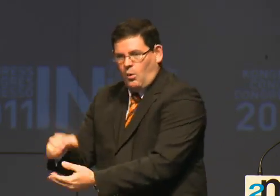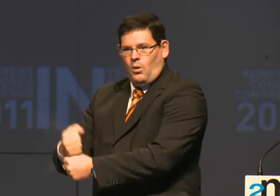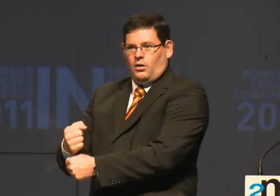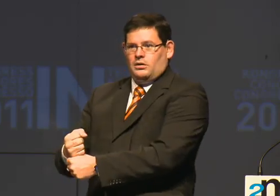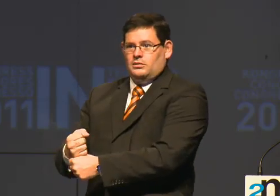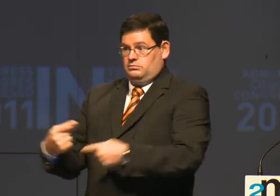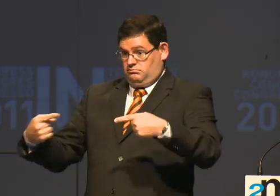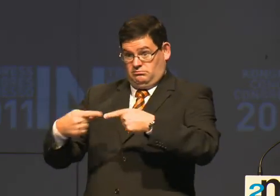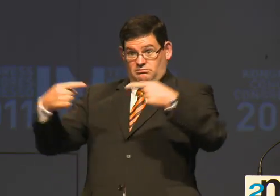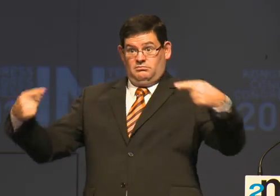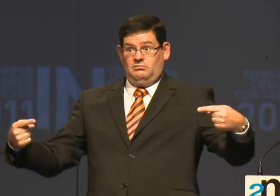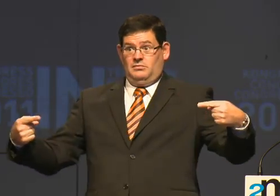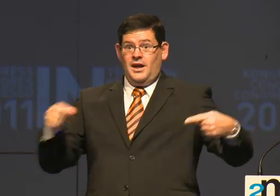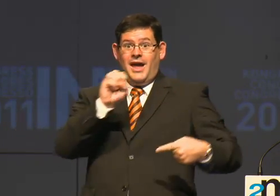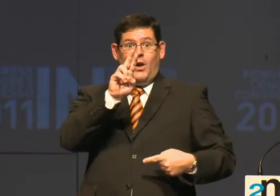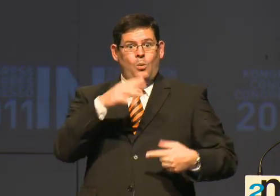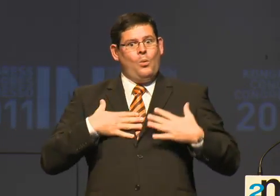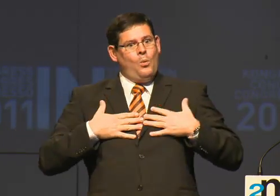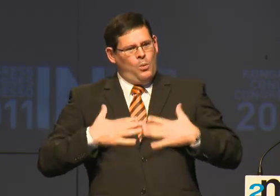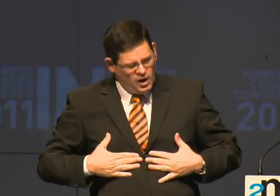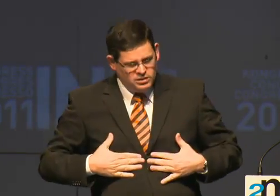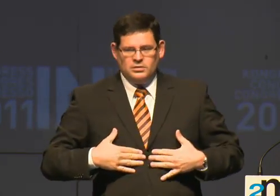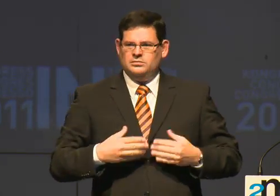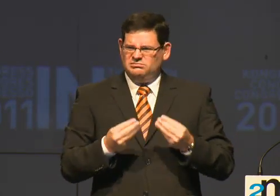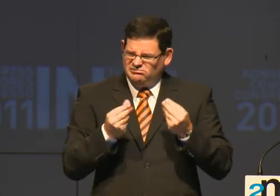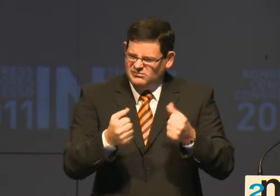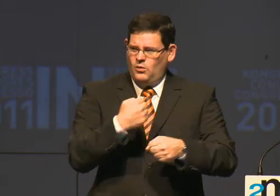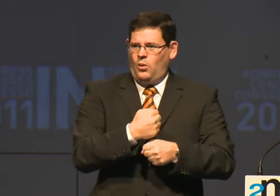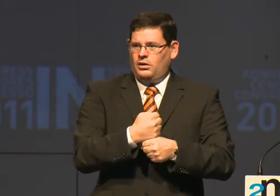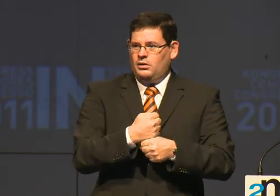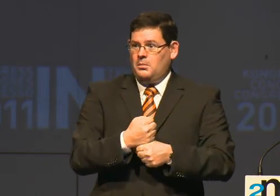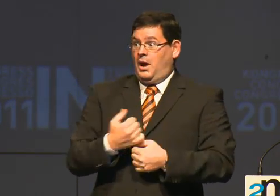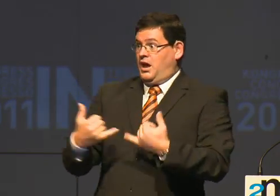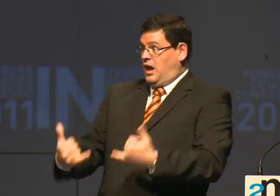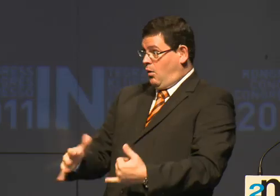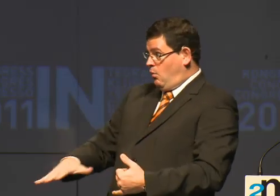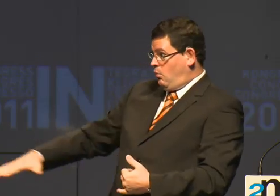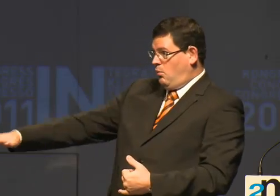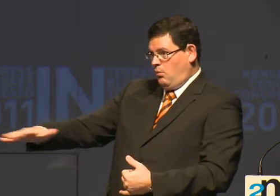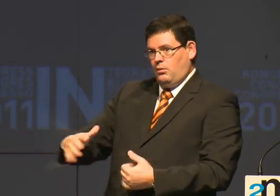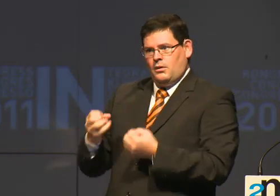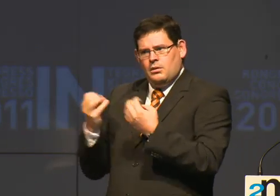Les personnes peu qualifiées, elles auront 3 fois moins de chances de poursuivre ou d'entreprendre une